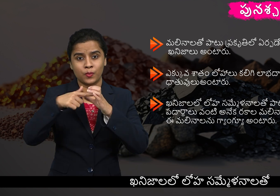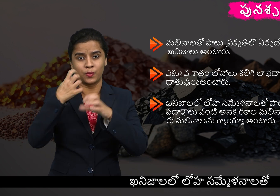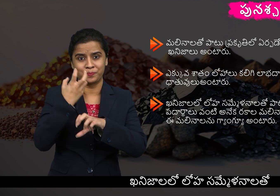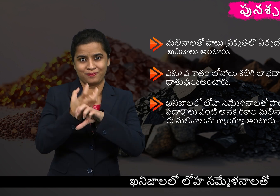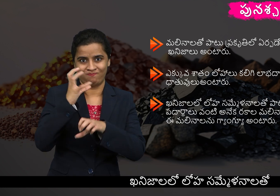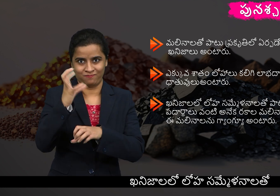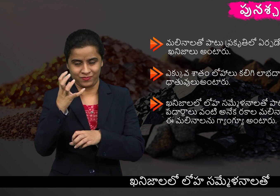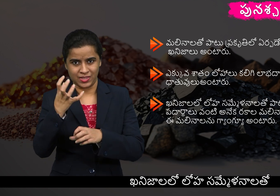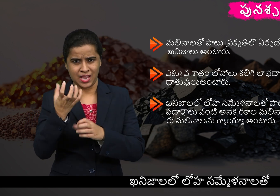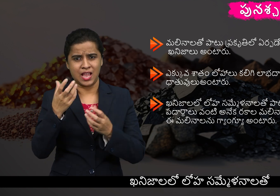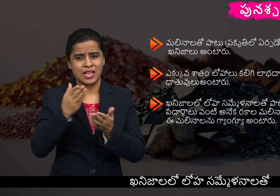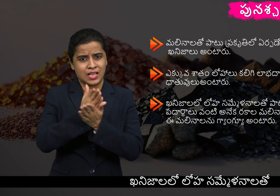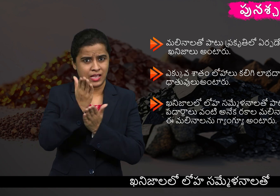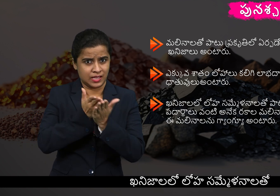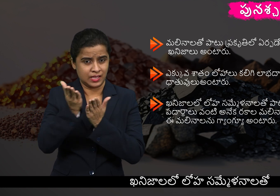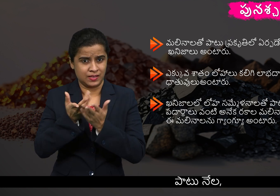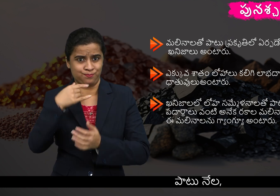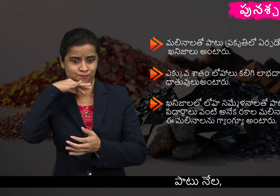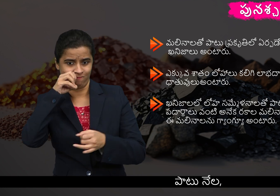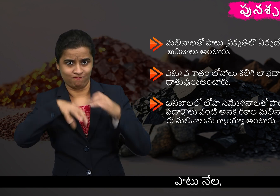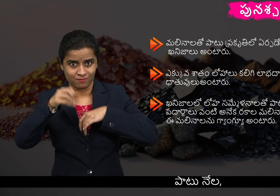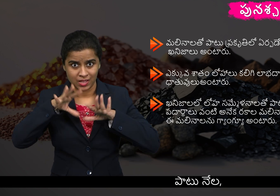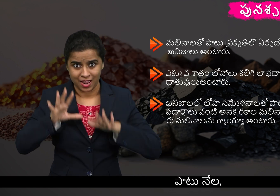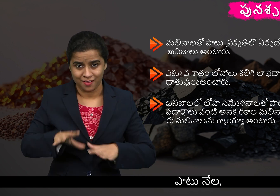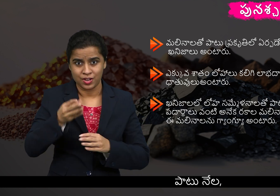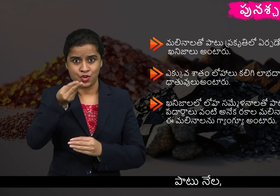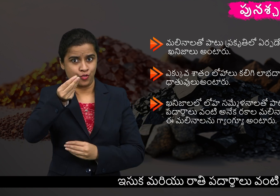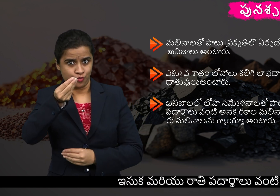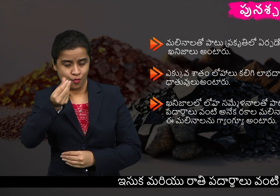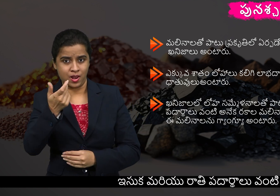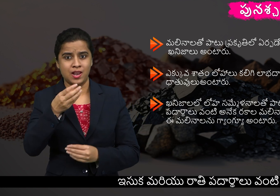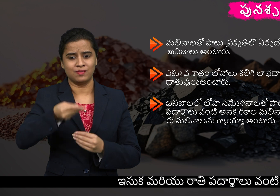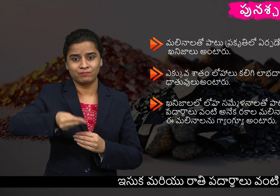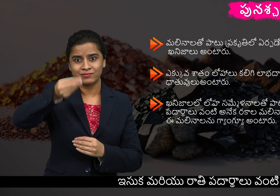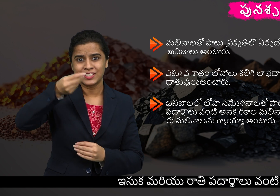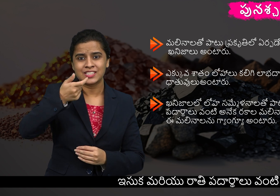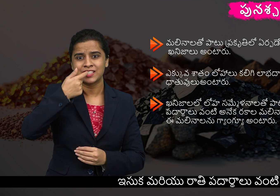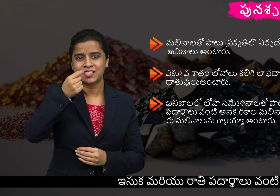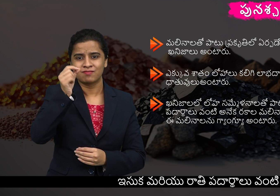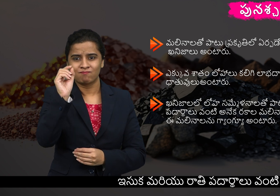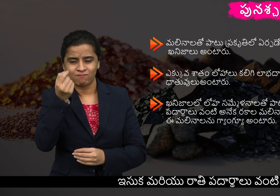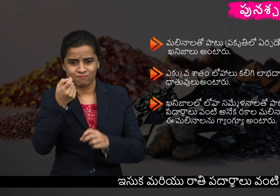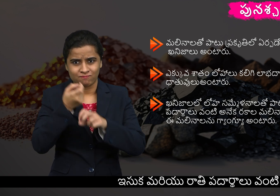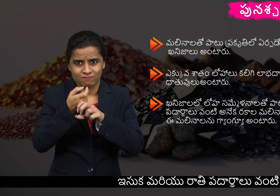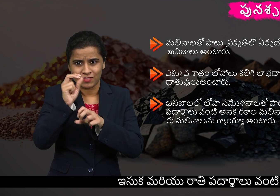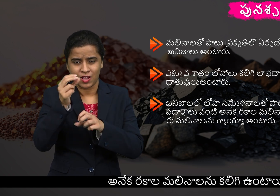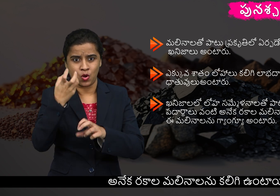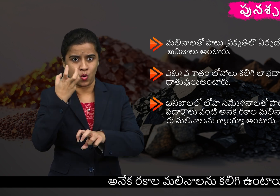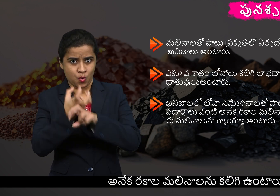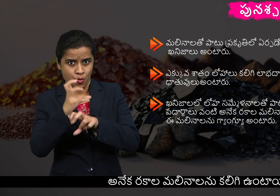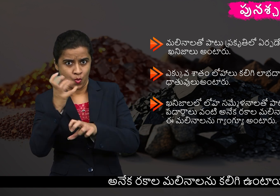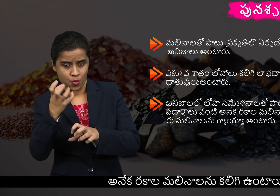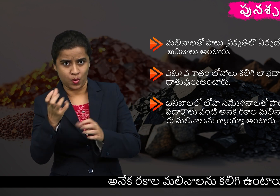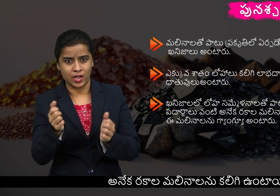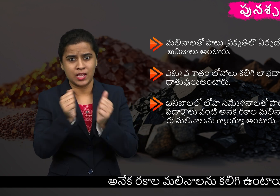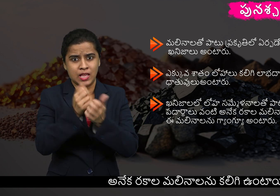ఖనిజాలలో లోహ సమ్మేళనాలతో పాటు నేల, ఇసుక మరియు రాతి పదార్థాలు వంటి